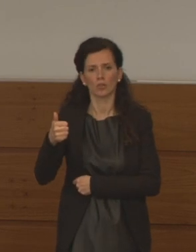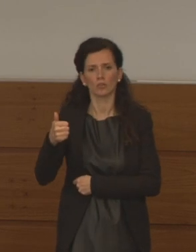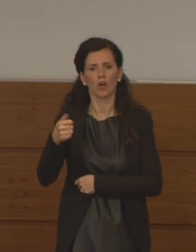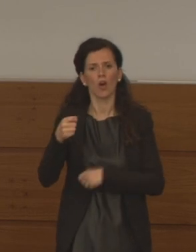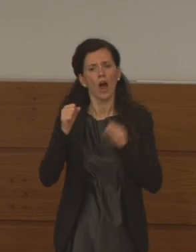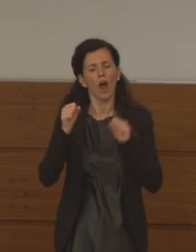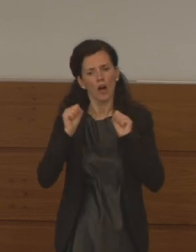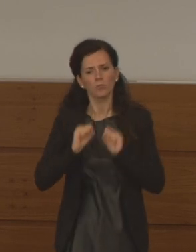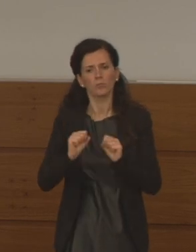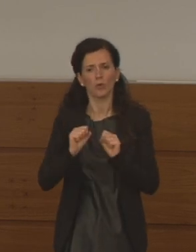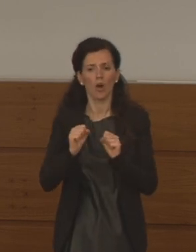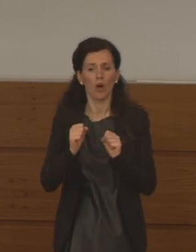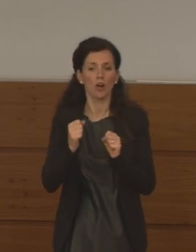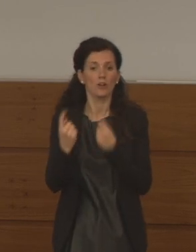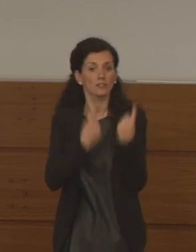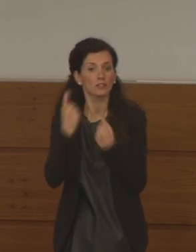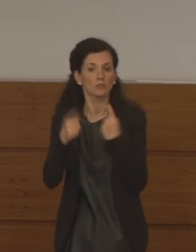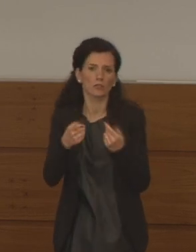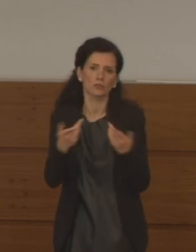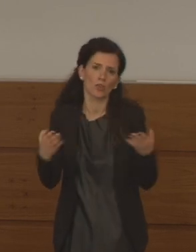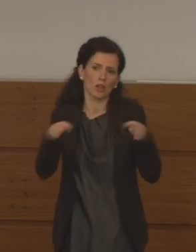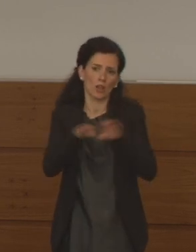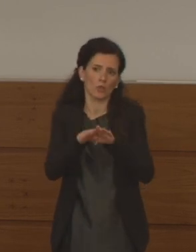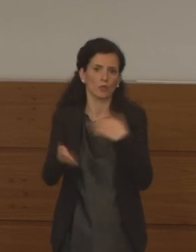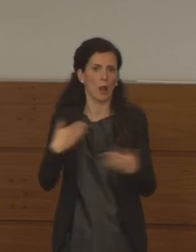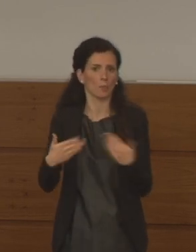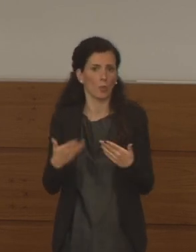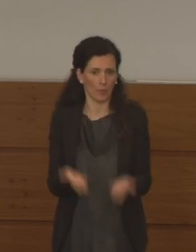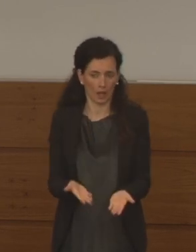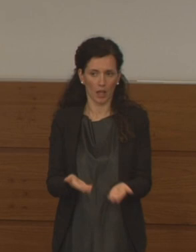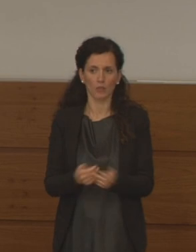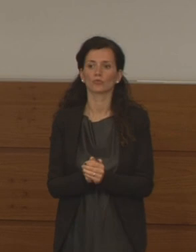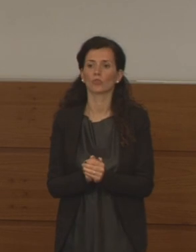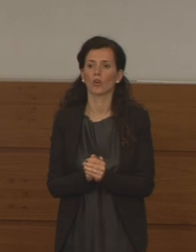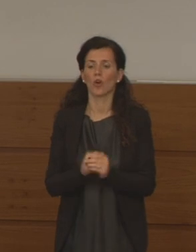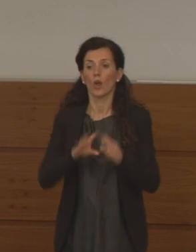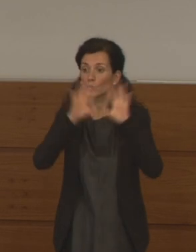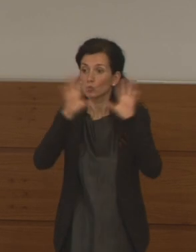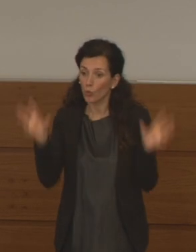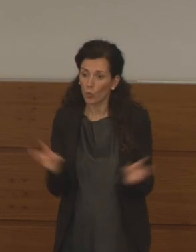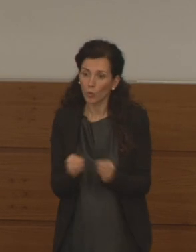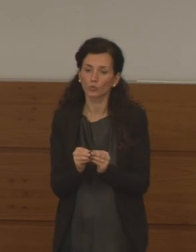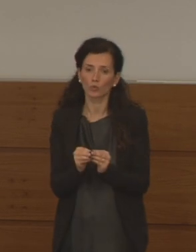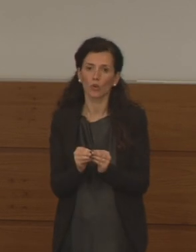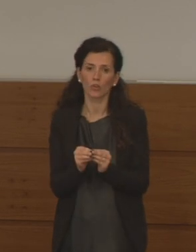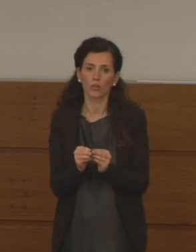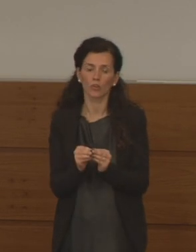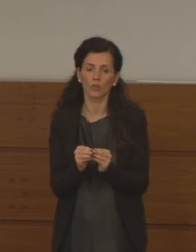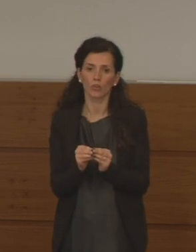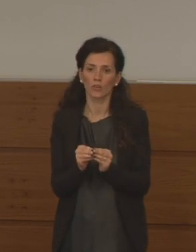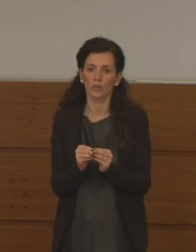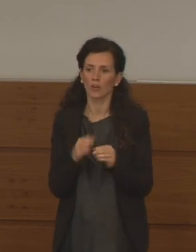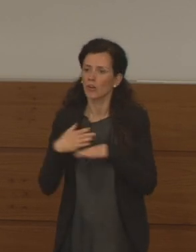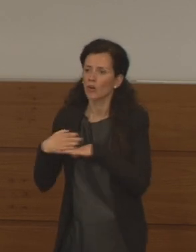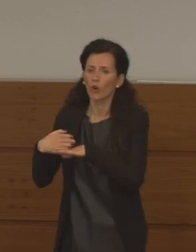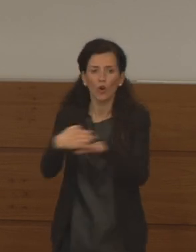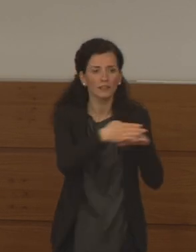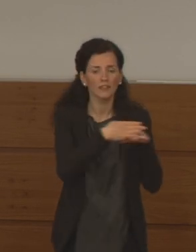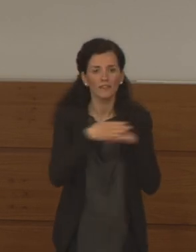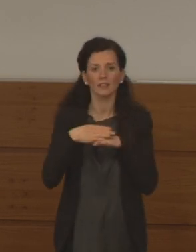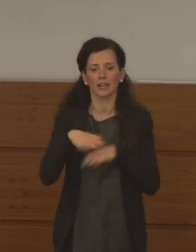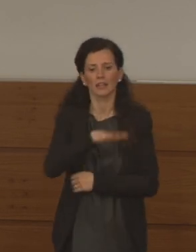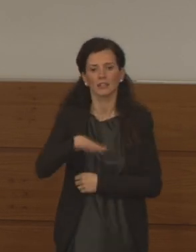nel giro di pochissimo tempo ovviamente tutto questo sarà condiviso non solo con i territori delle autonomie locali